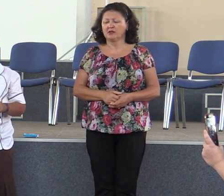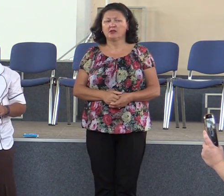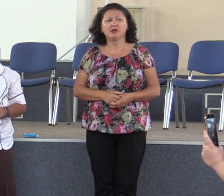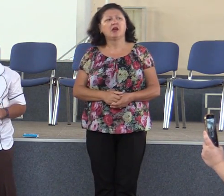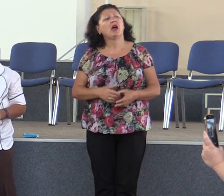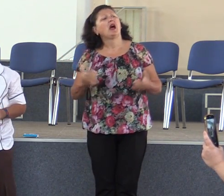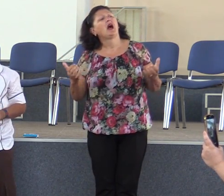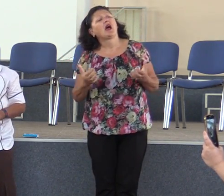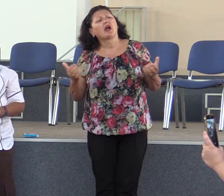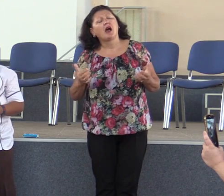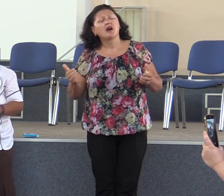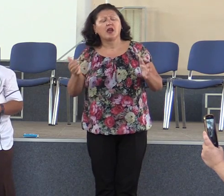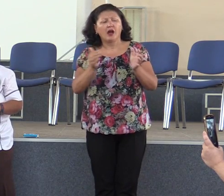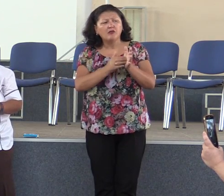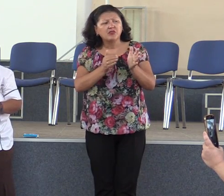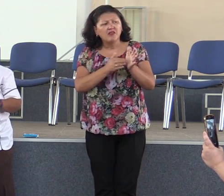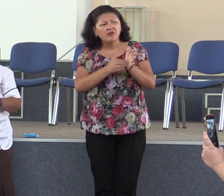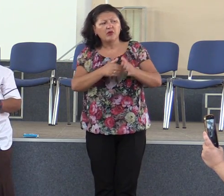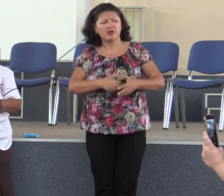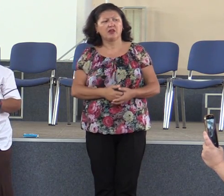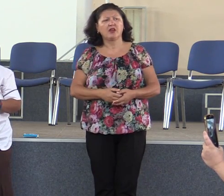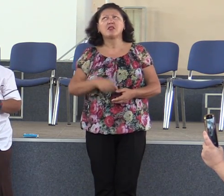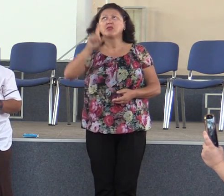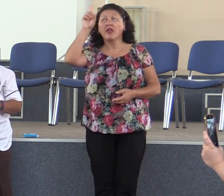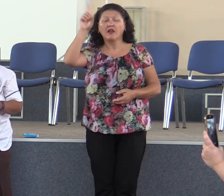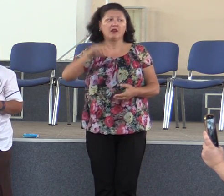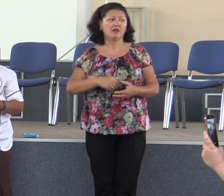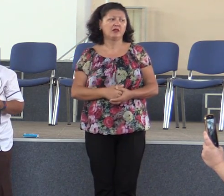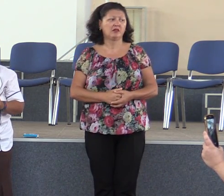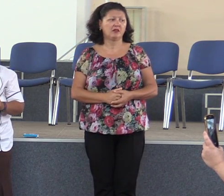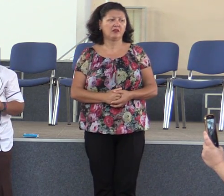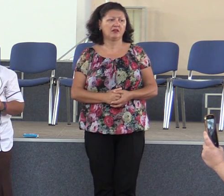care au avut nevoie de el.